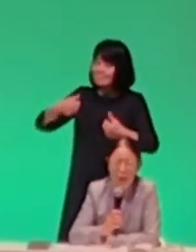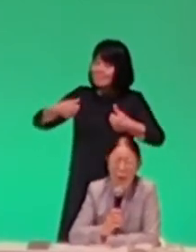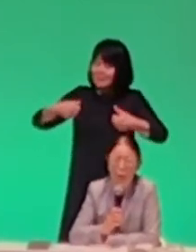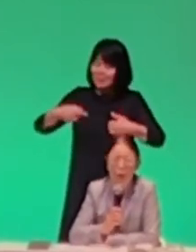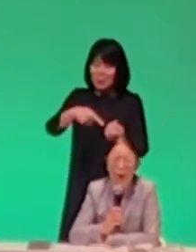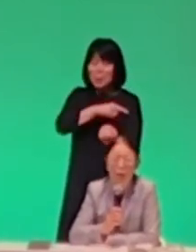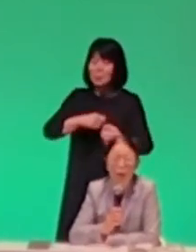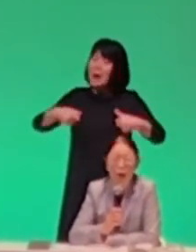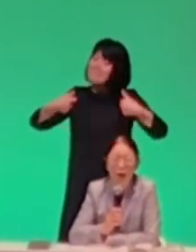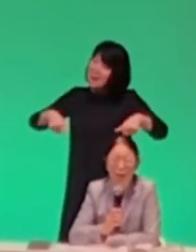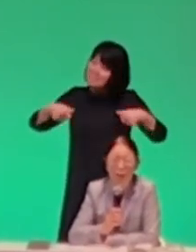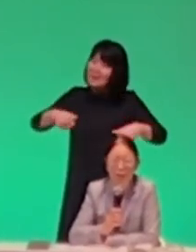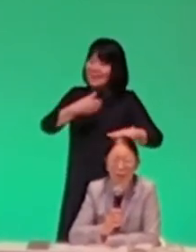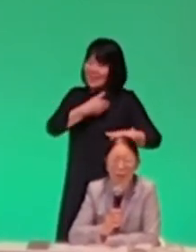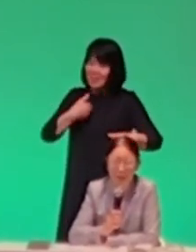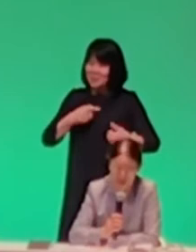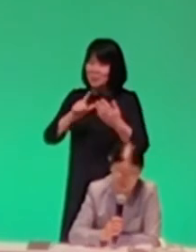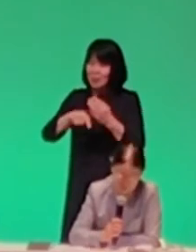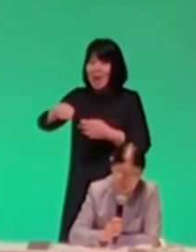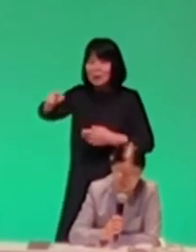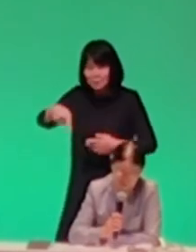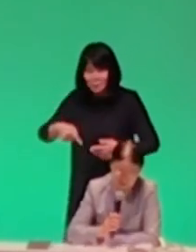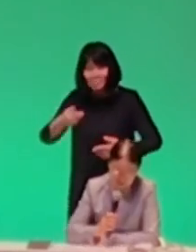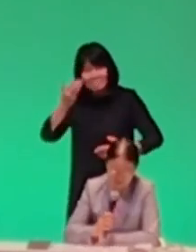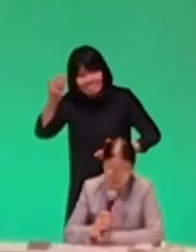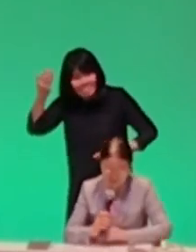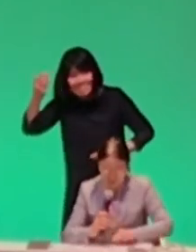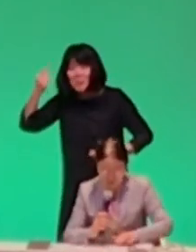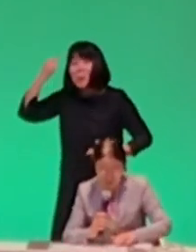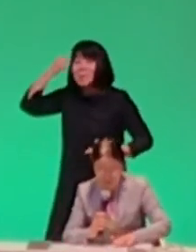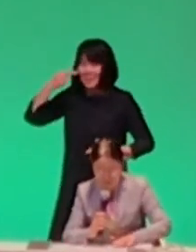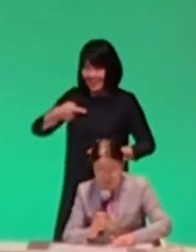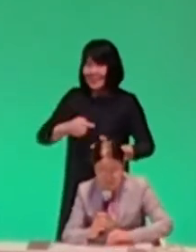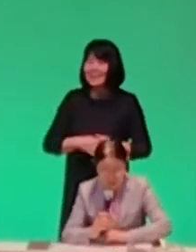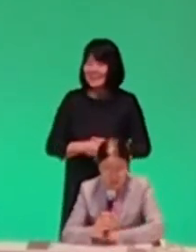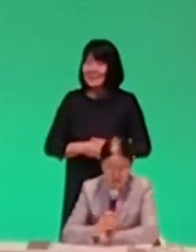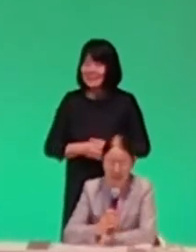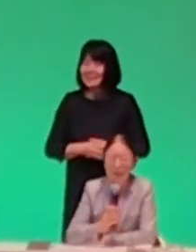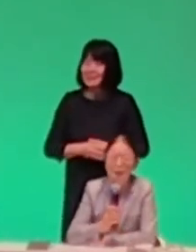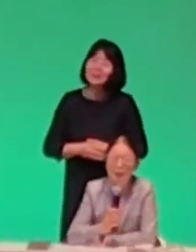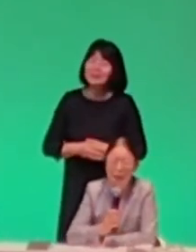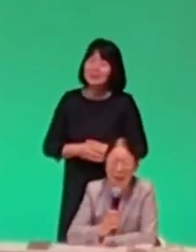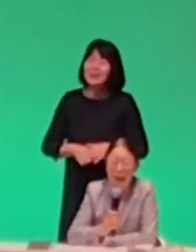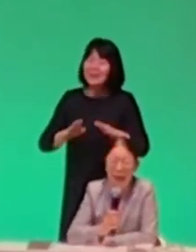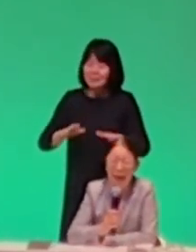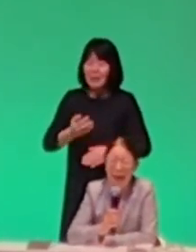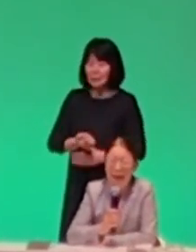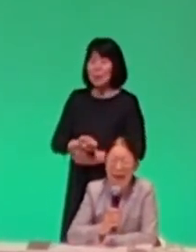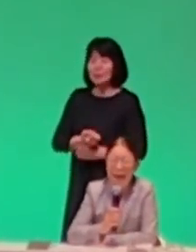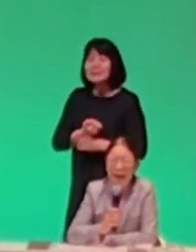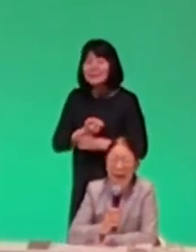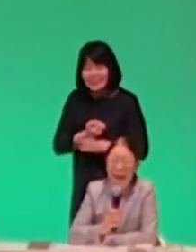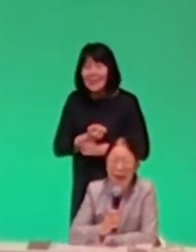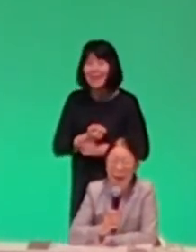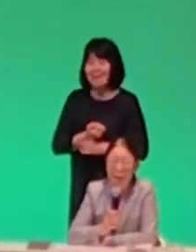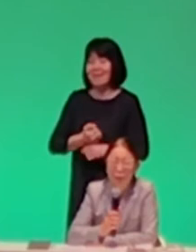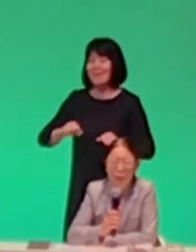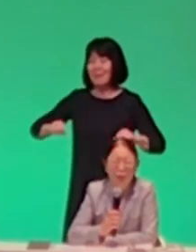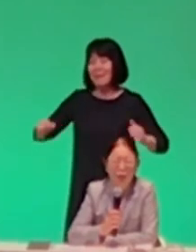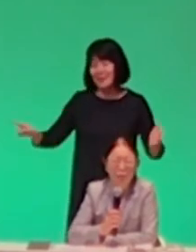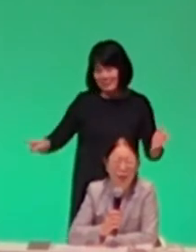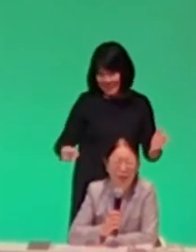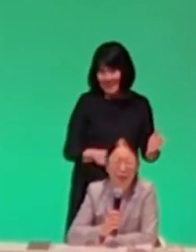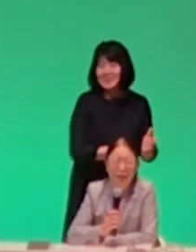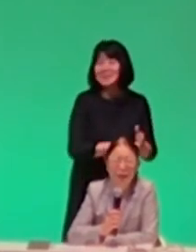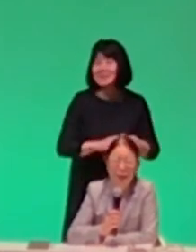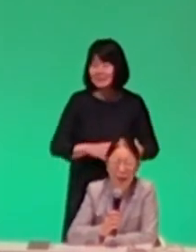よねってこう言える日が来るだろうなっていうふうに、今信じて、こういう